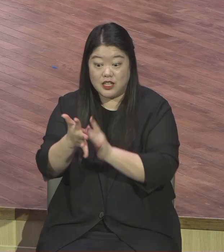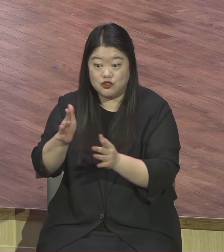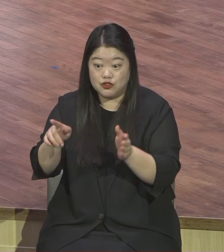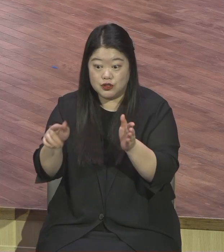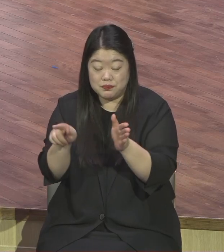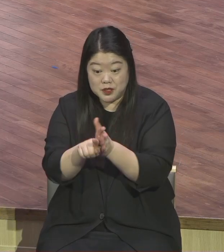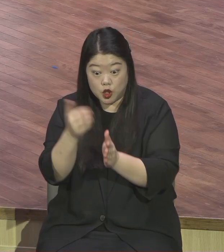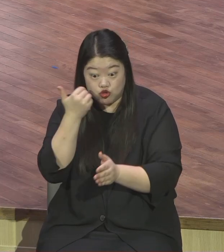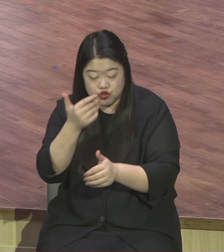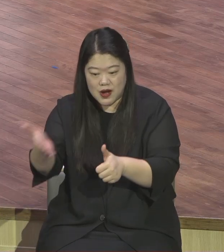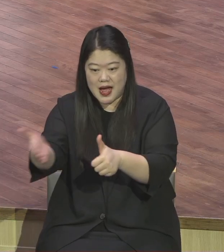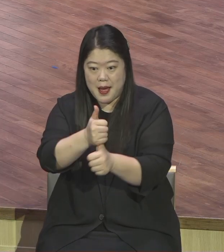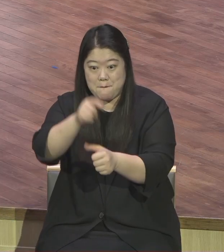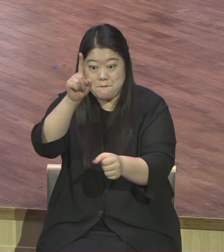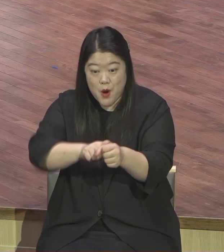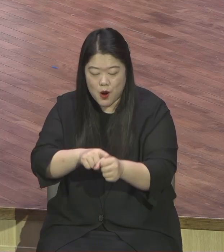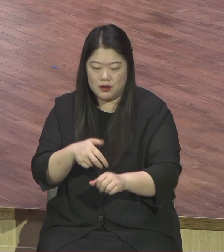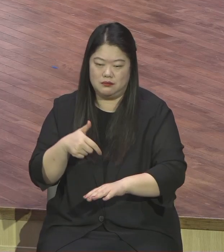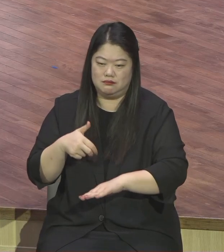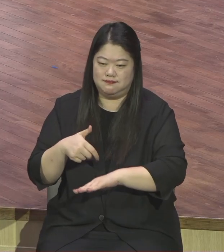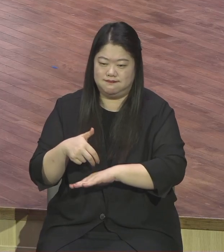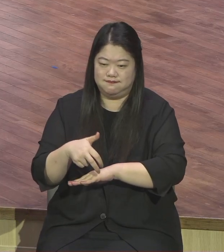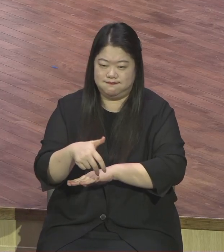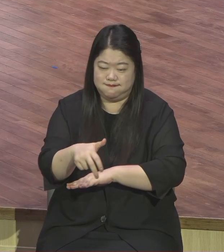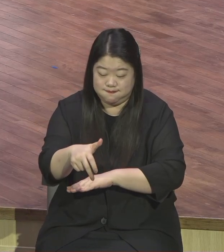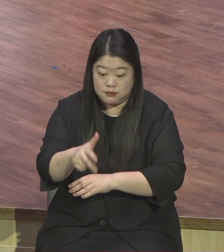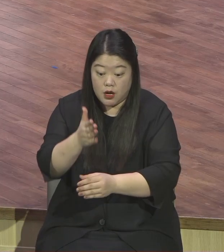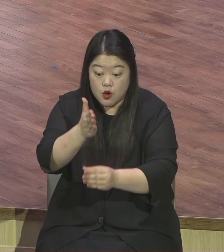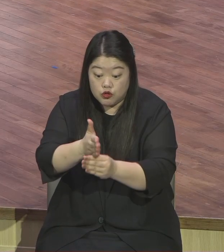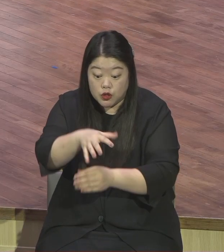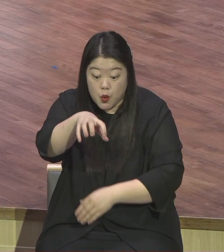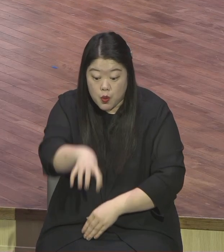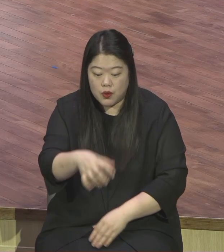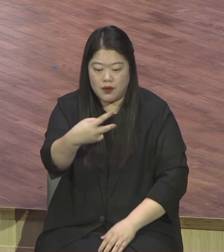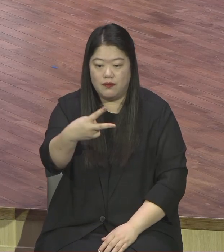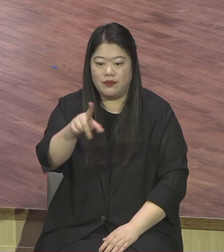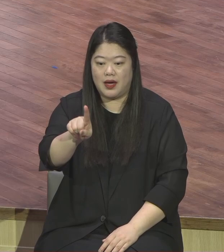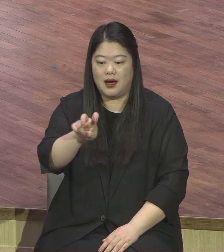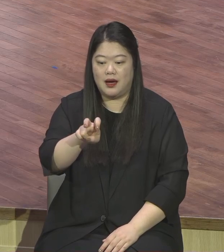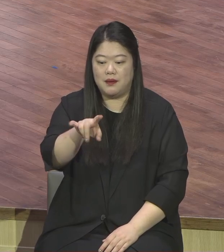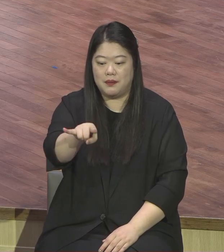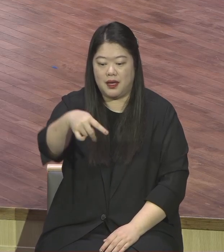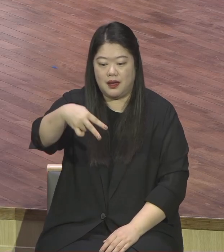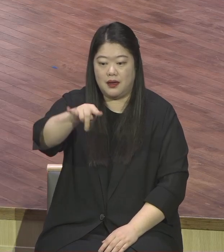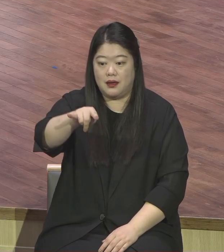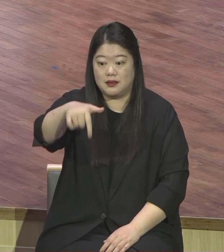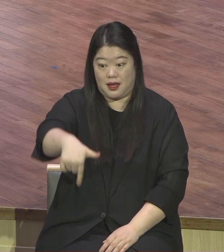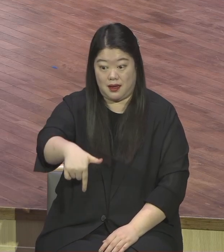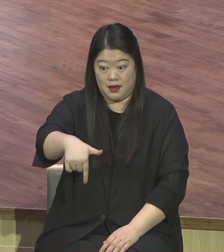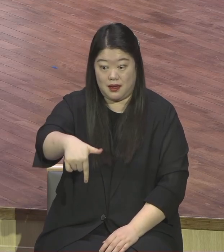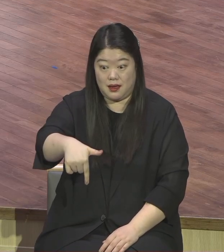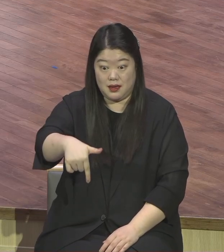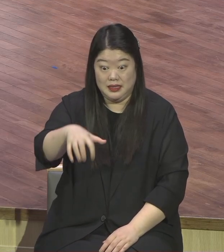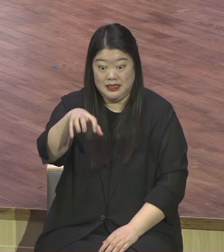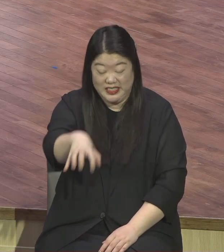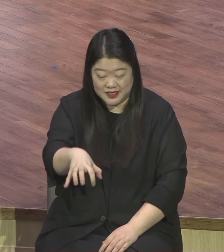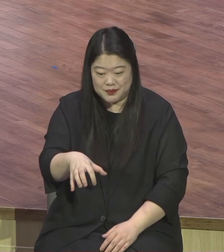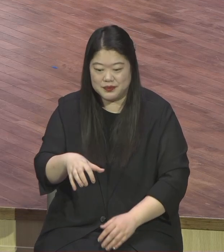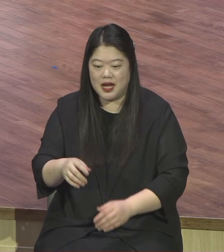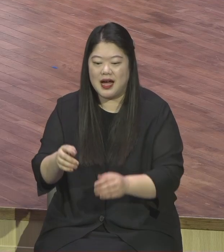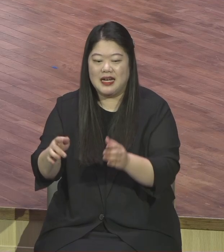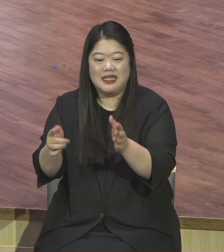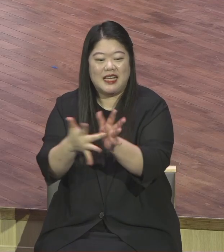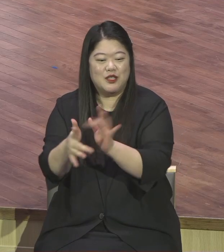왔습니다. 그것이 바로 다메섹 사건이에요. 다메섹에 있는 기독교인들을 잡아가 가두기